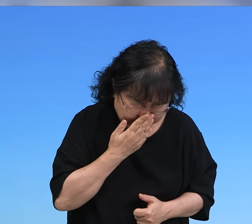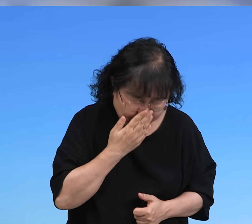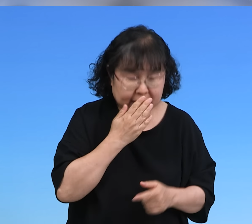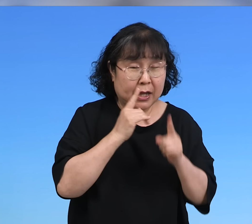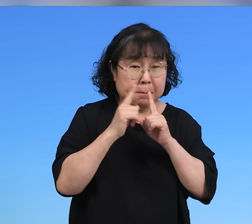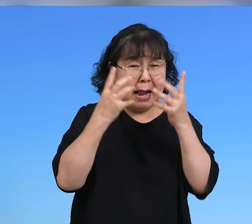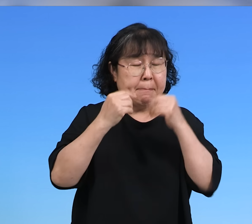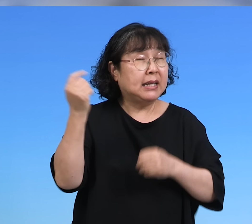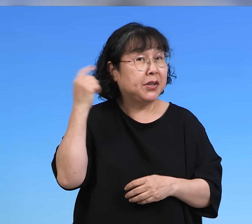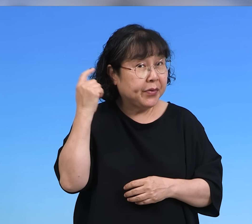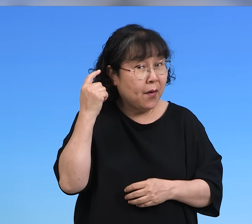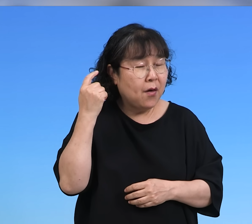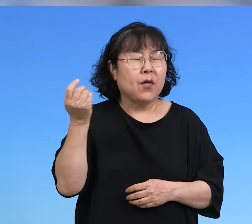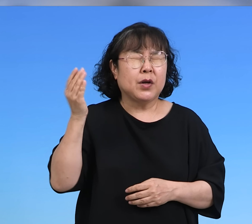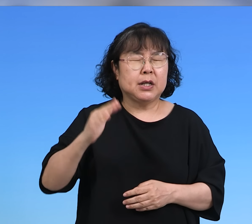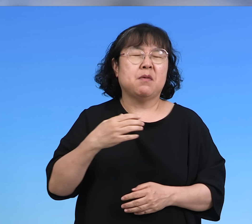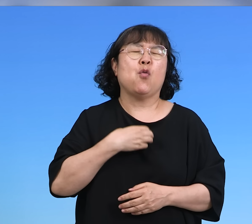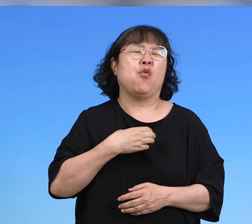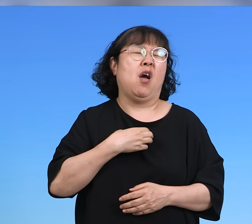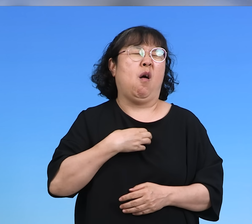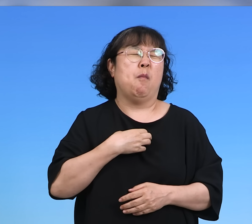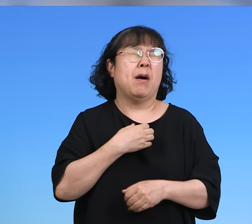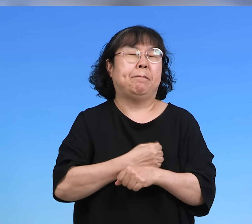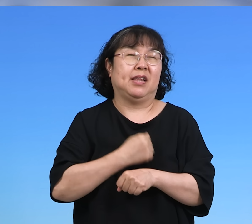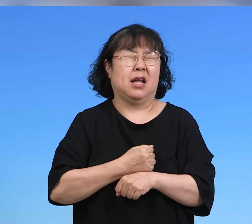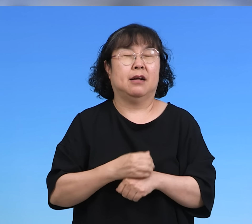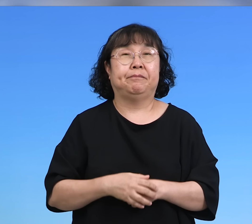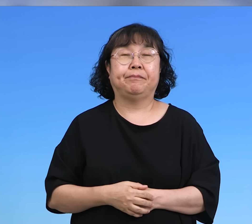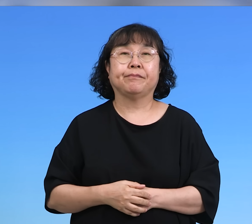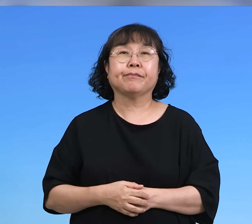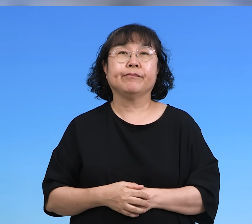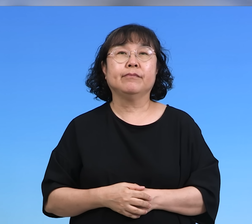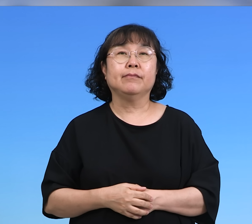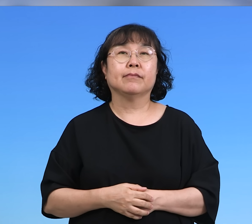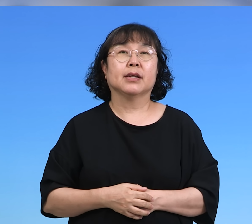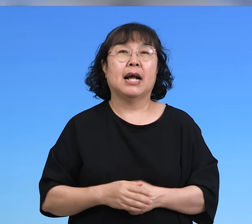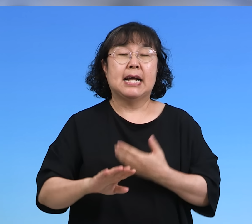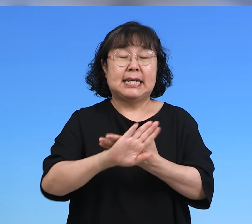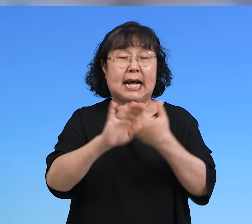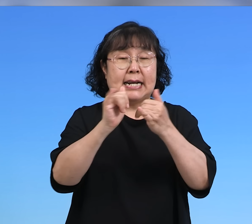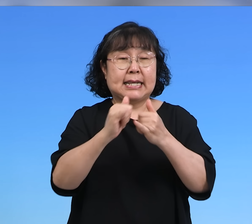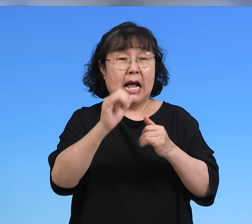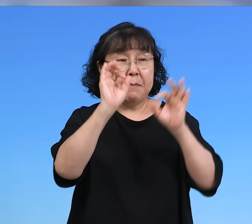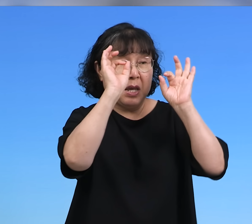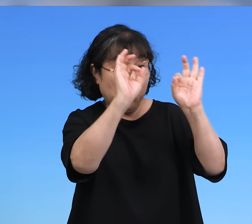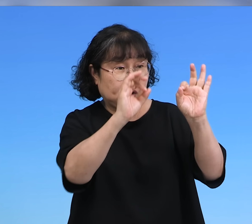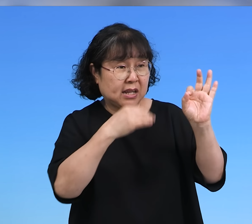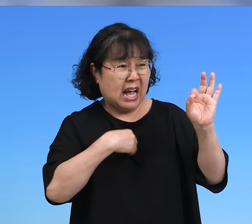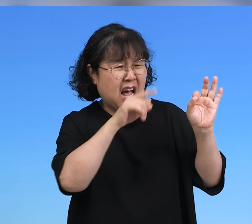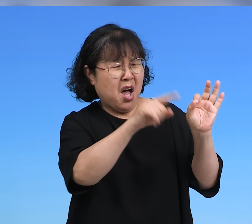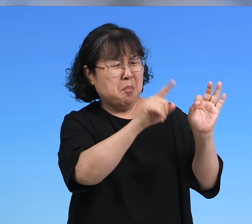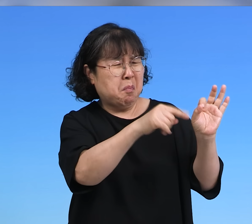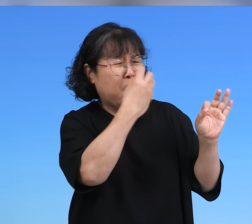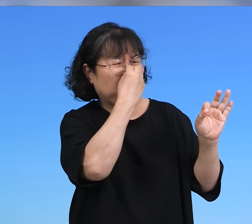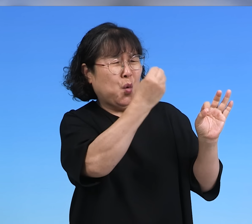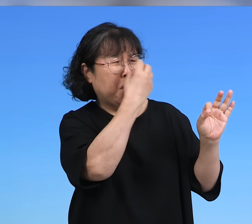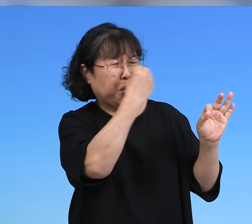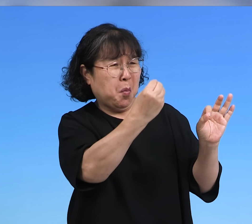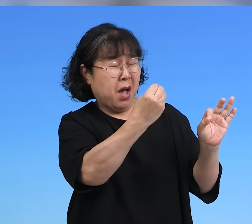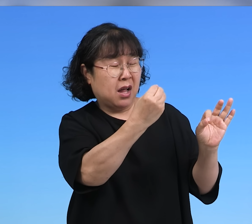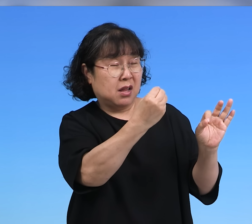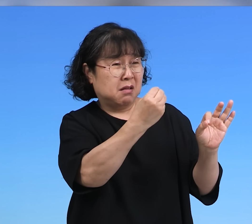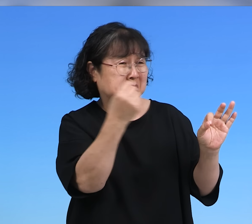그게 굉장히 위험한 상태예요. 왜? 차라리 제 교만이 드러나면요 이게 뭐 차타가 공연하는 교만이면 이게